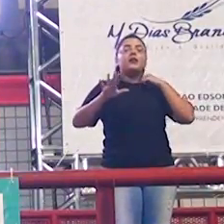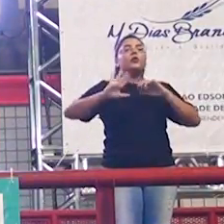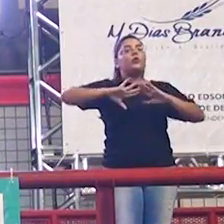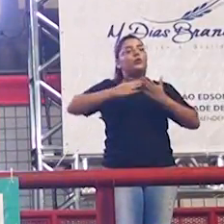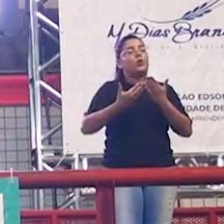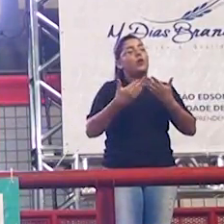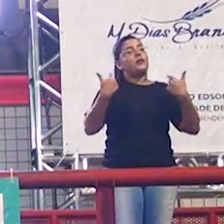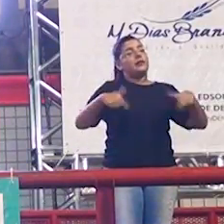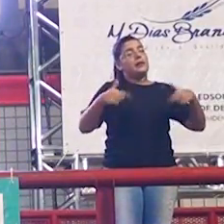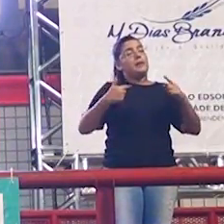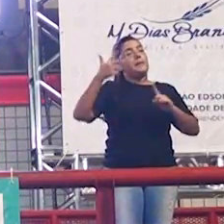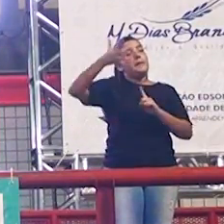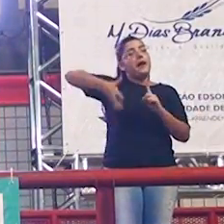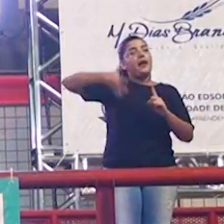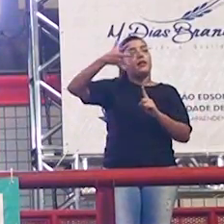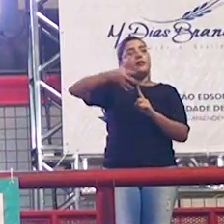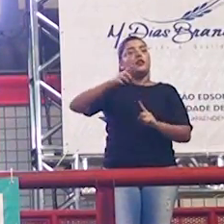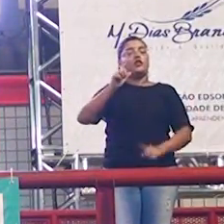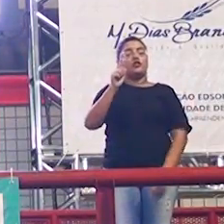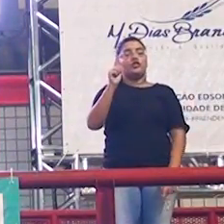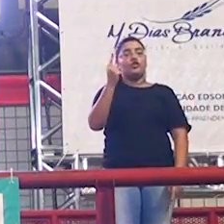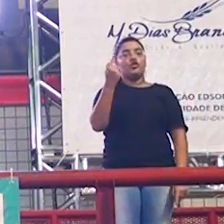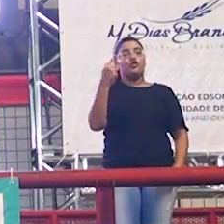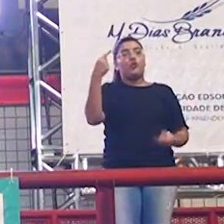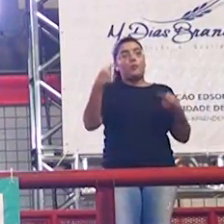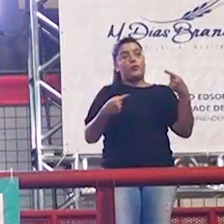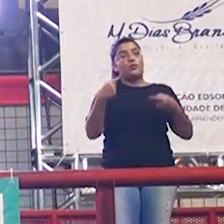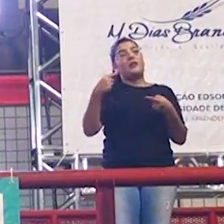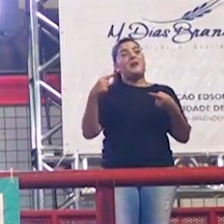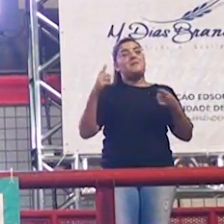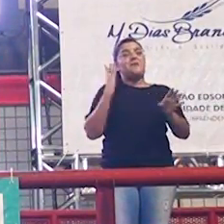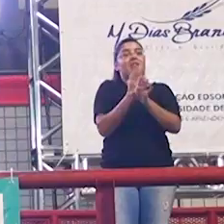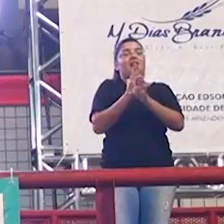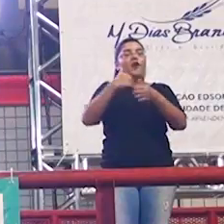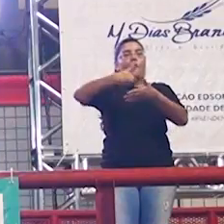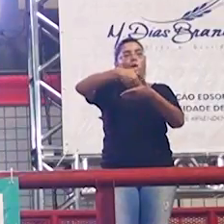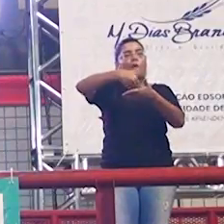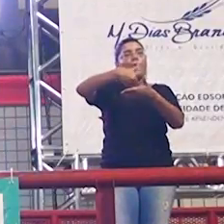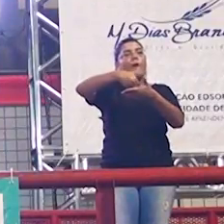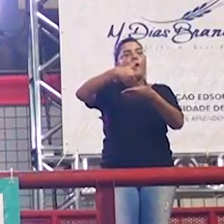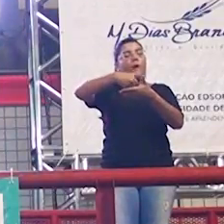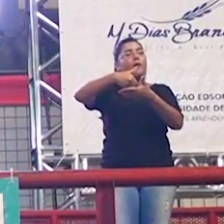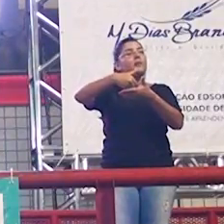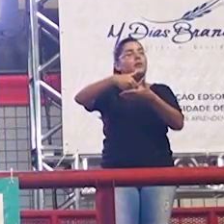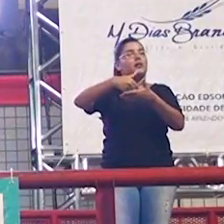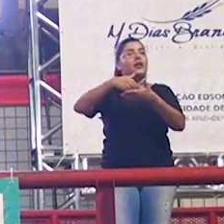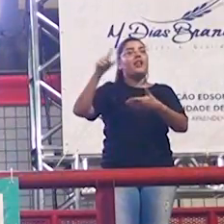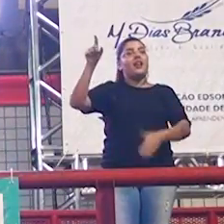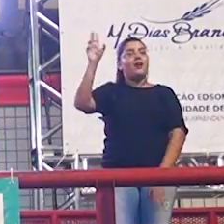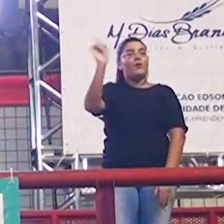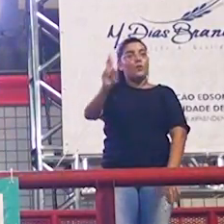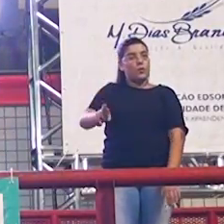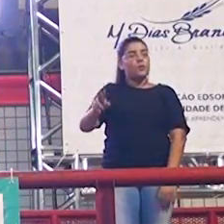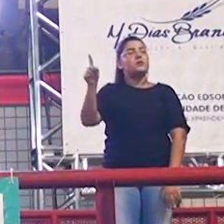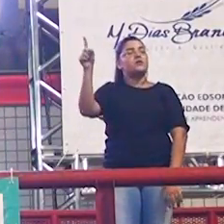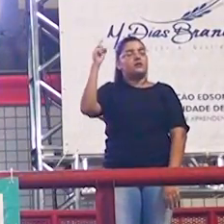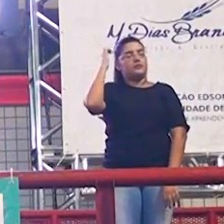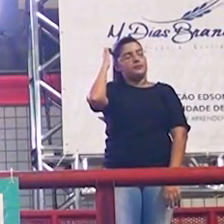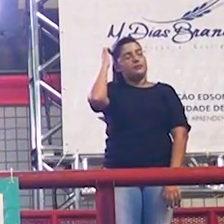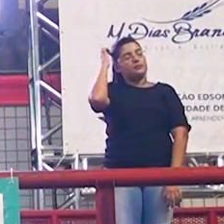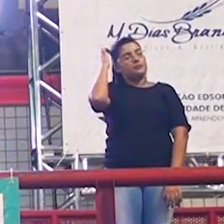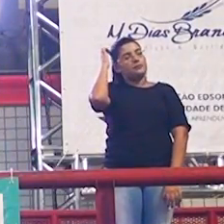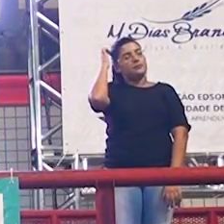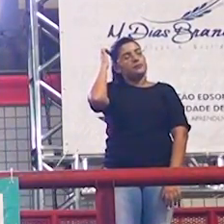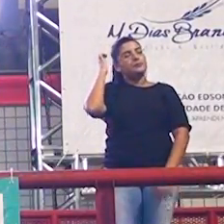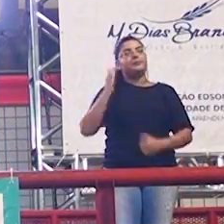estou trabalhando a palestra sobre geopolítica na Copa do Mundo. Copa do Mundo na Rússia, política através das